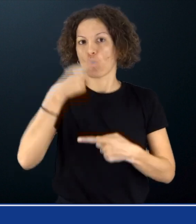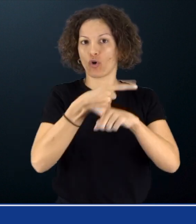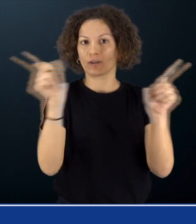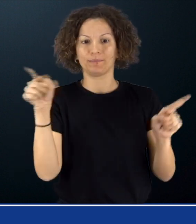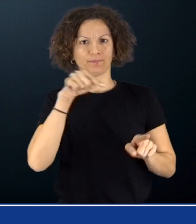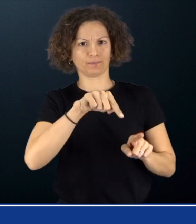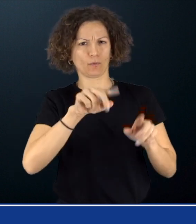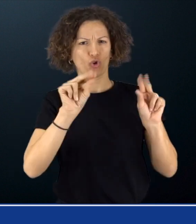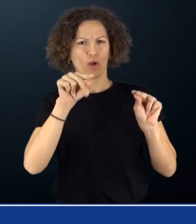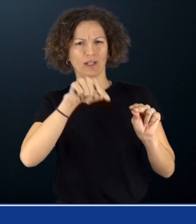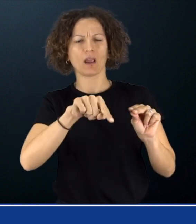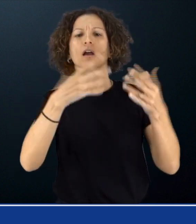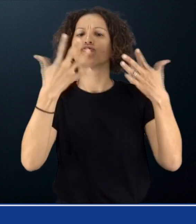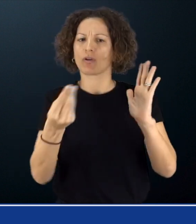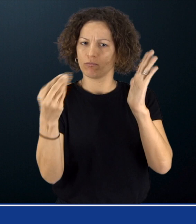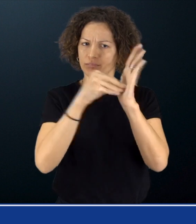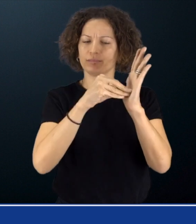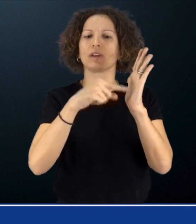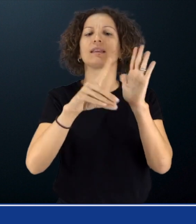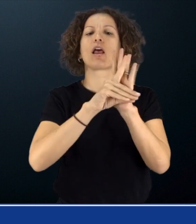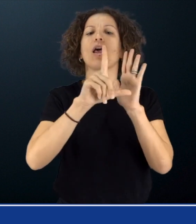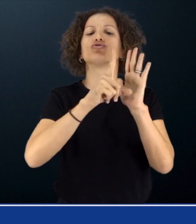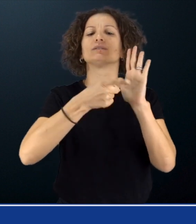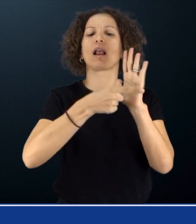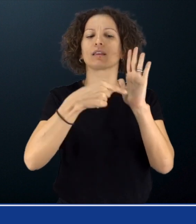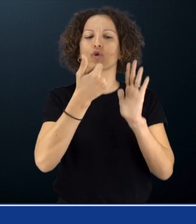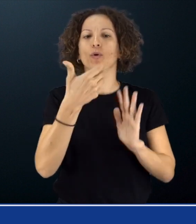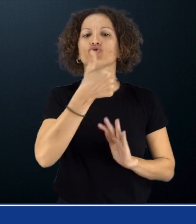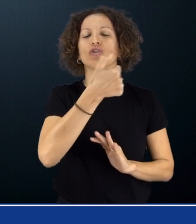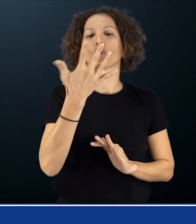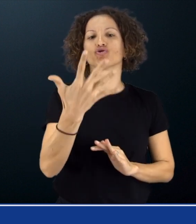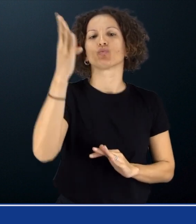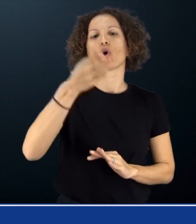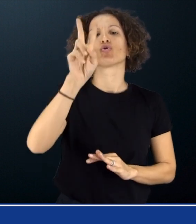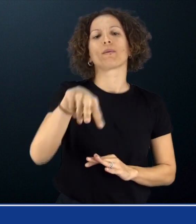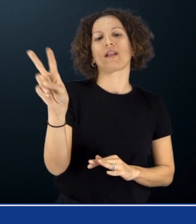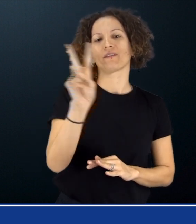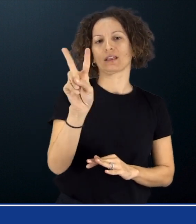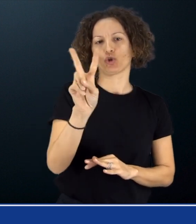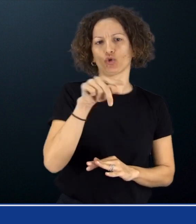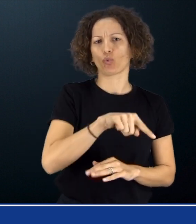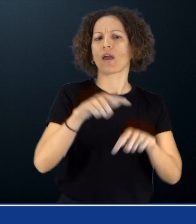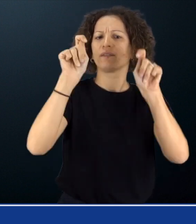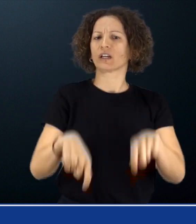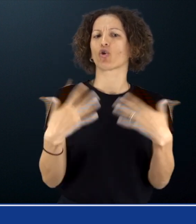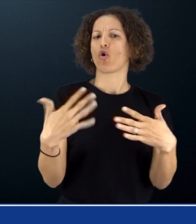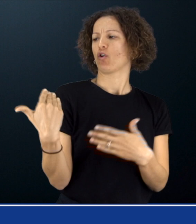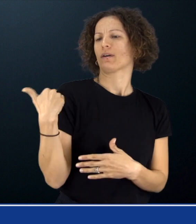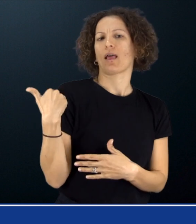Si ricorda che tali novità sono state introdotte dal Decreto Legislativo 105 del 2022 in vigore dal 13